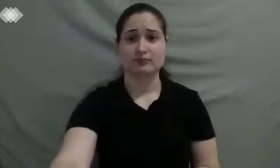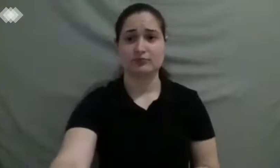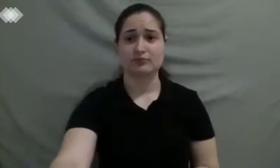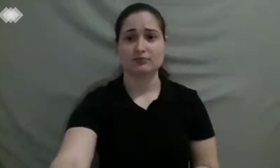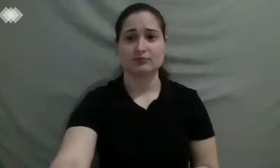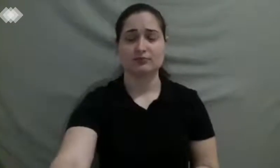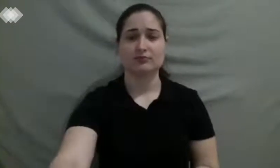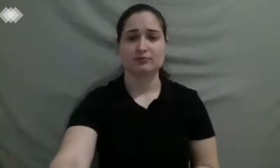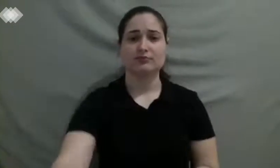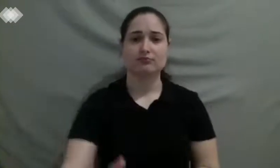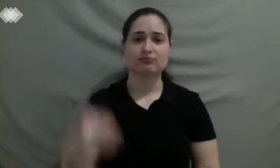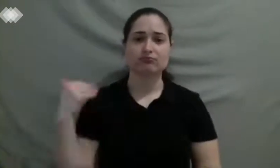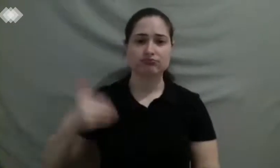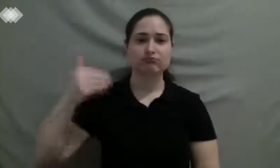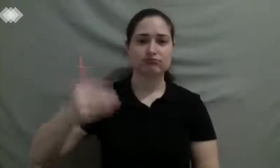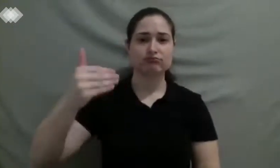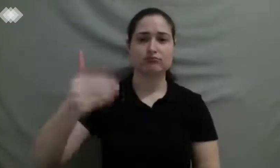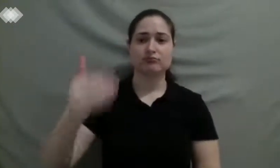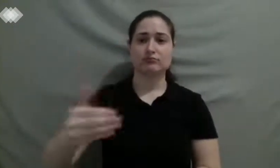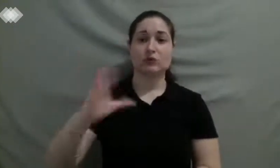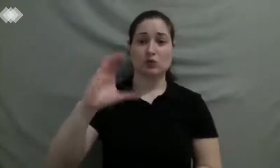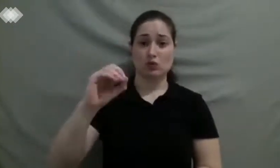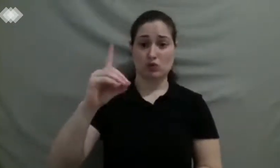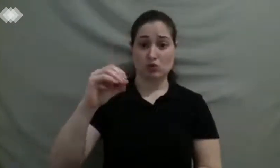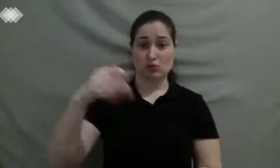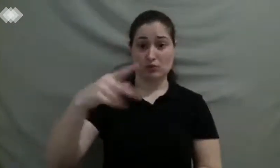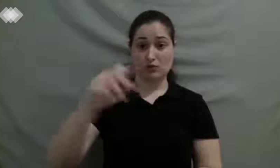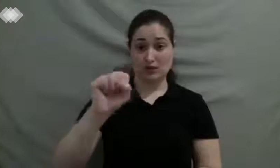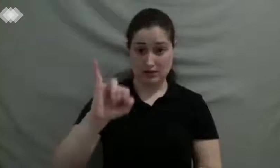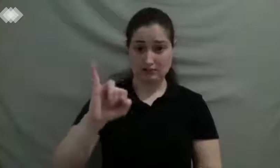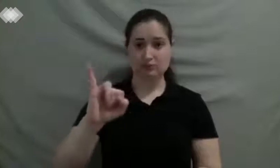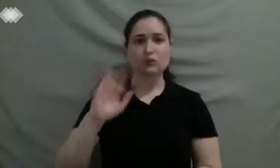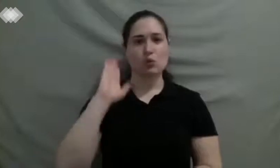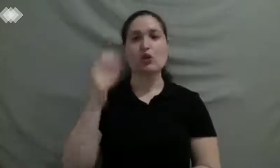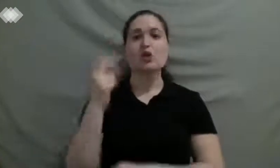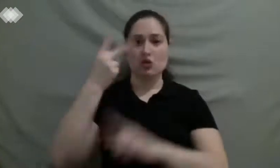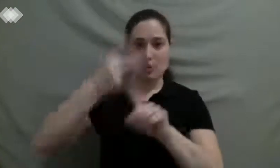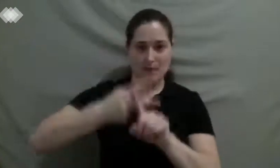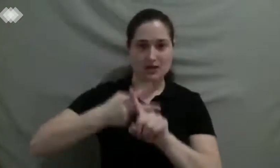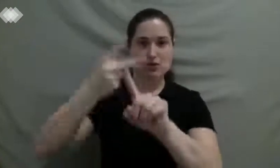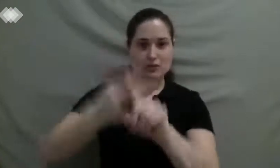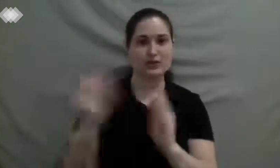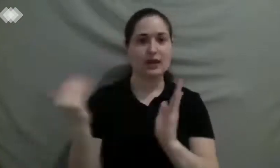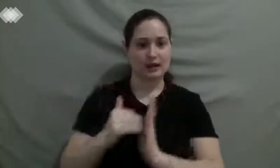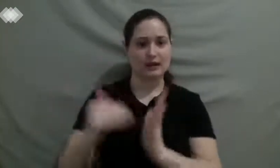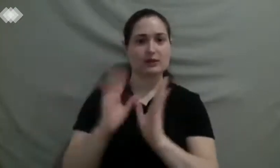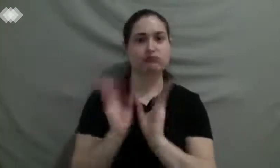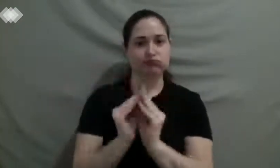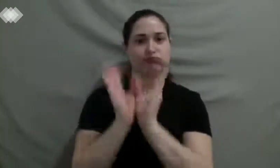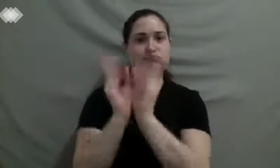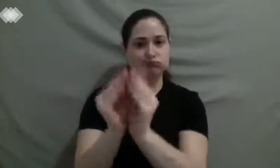hemos hablado ya con el CODOPSI, y aunque vamos a tener estas actividades cada 2 meses, en el marco de